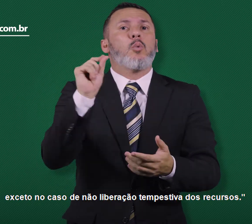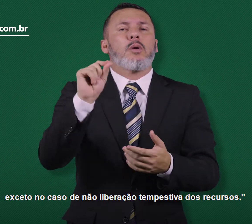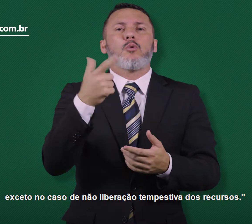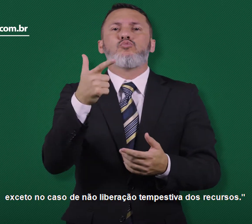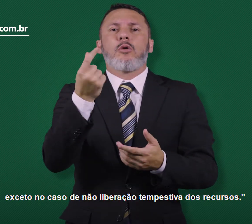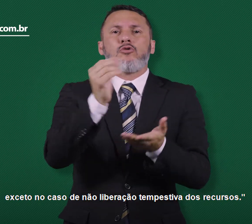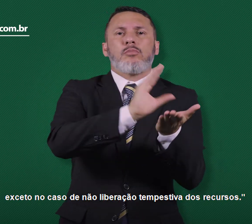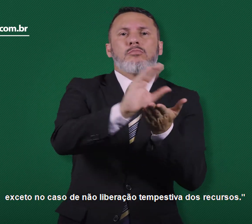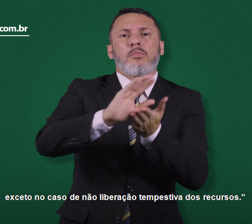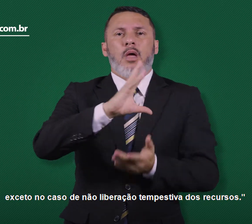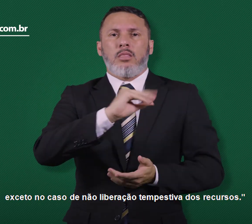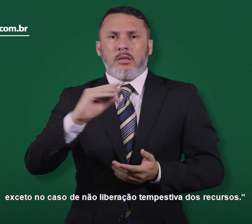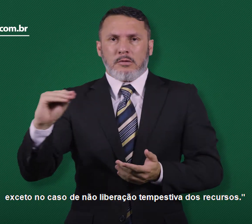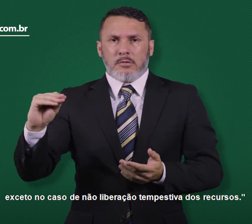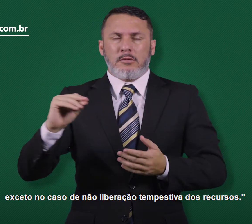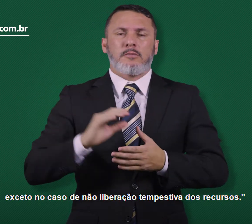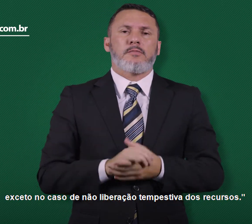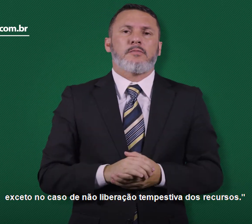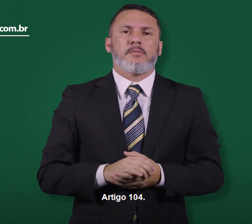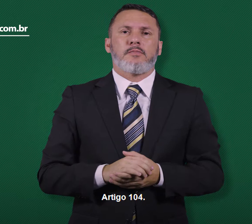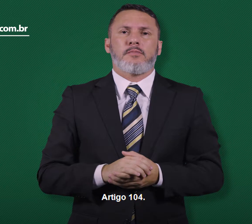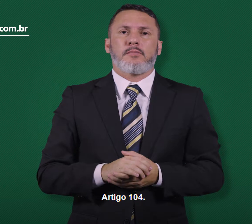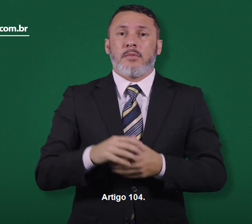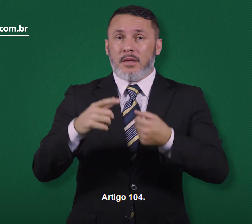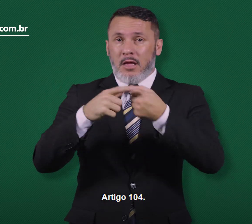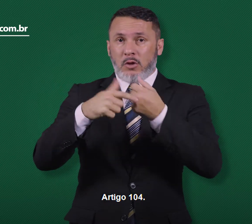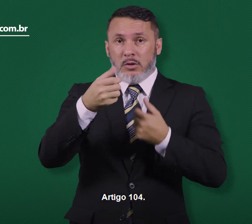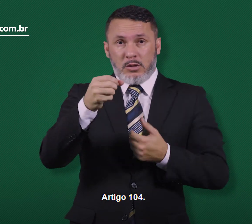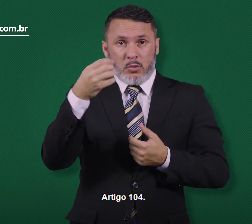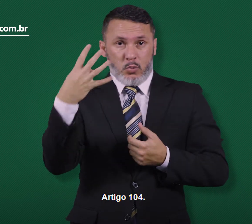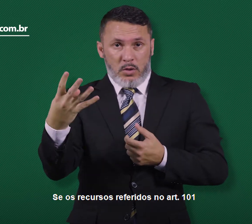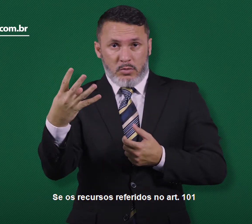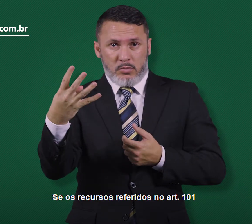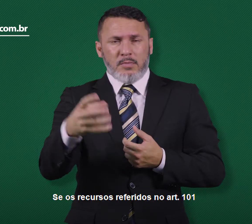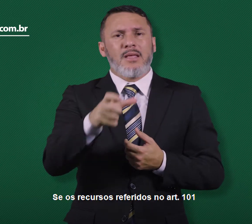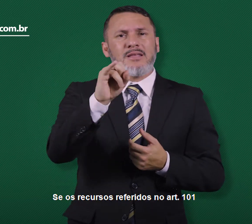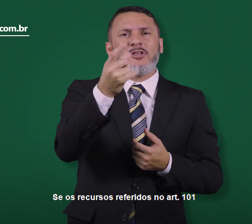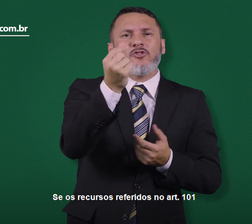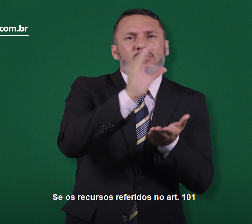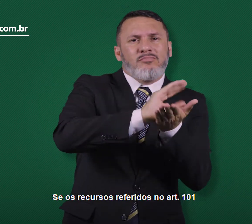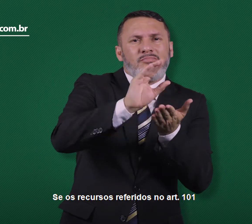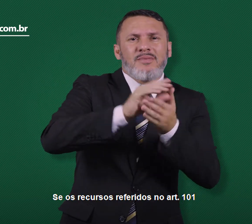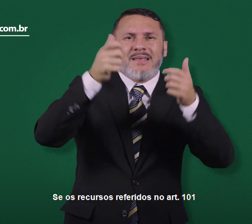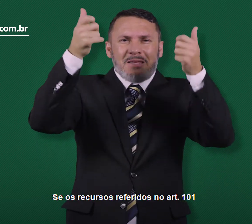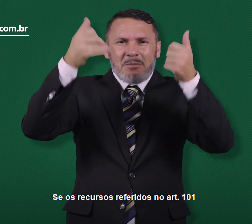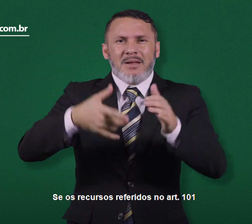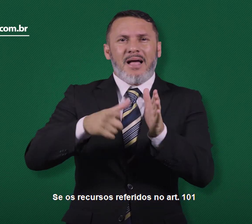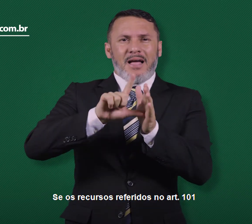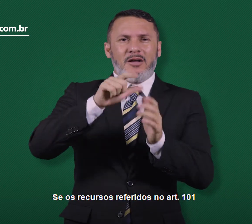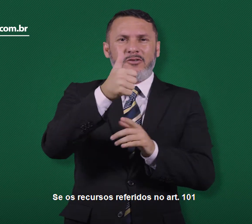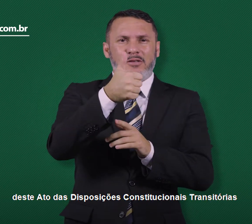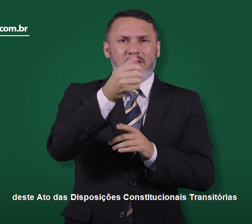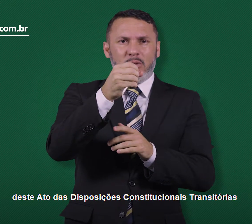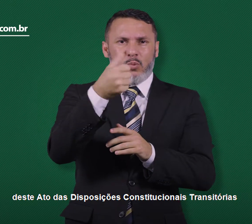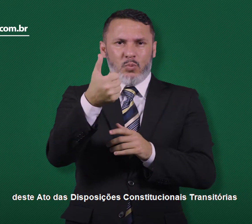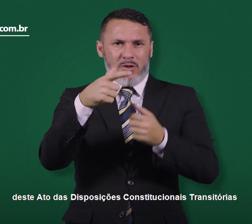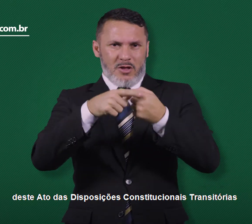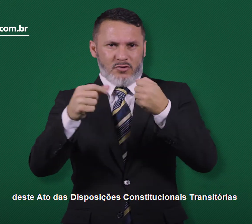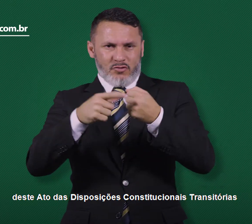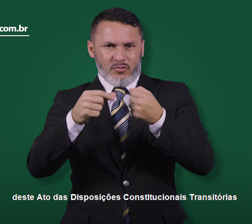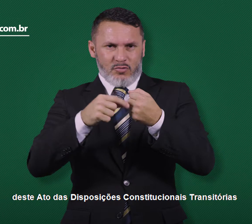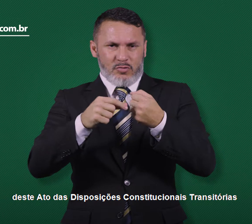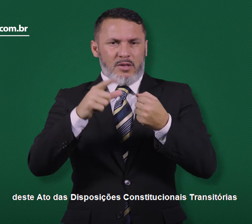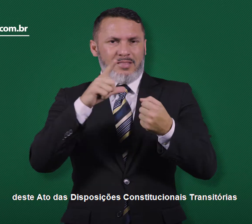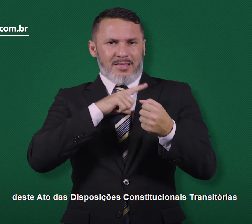liberação tempestiva dos recursos. Artigo 104. Se os recursos referidos no artigo 101 deste ato